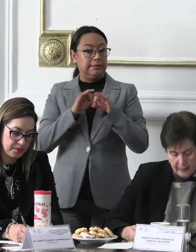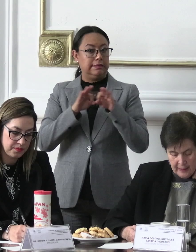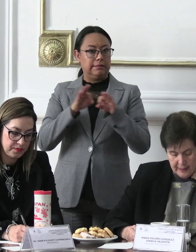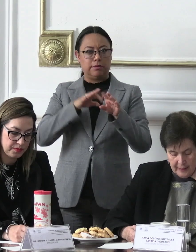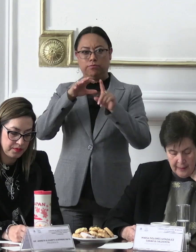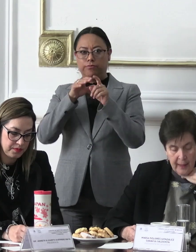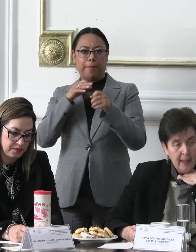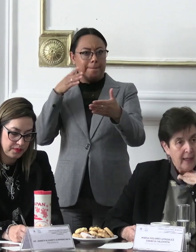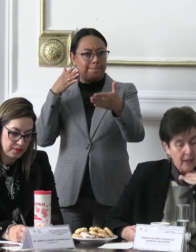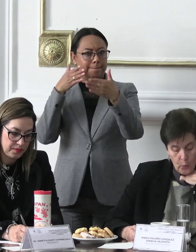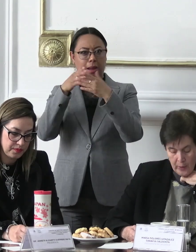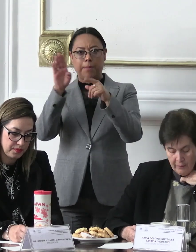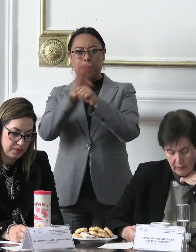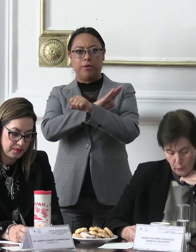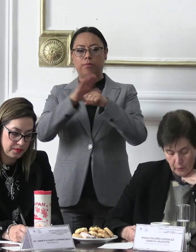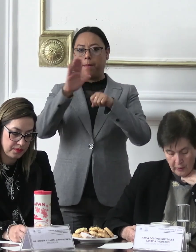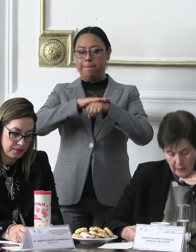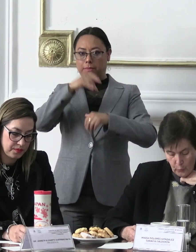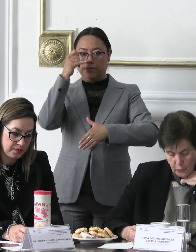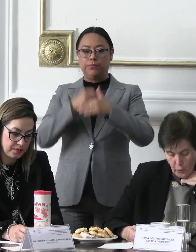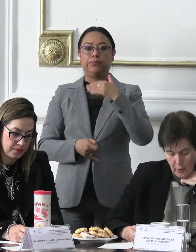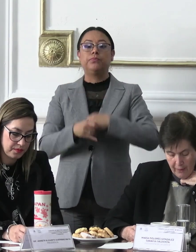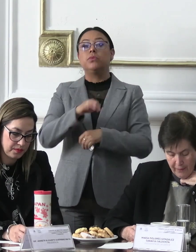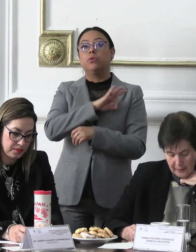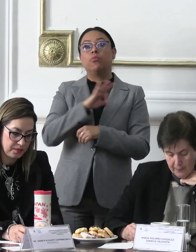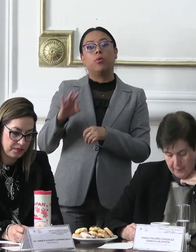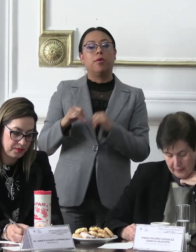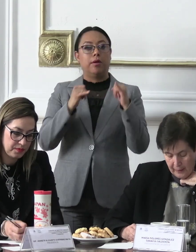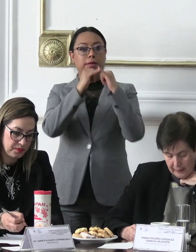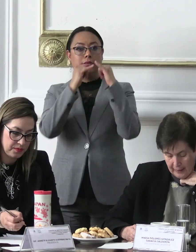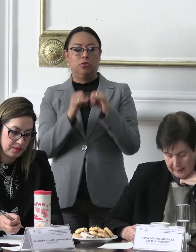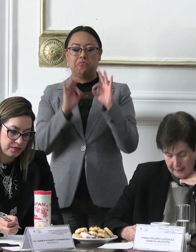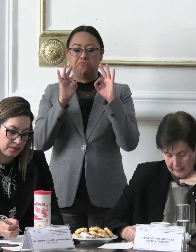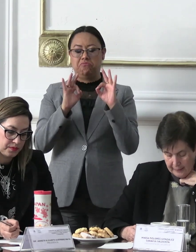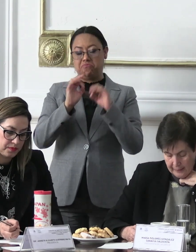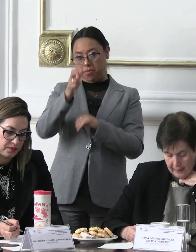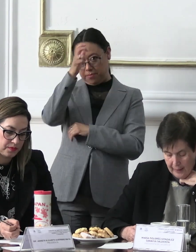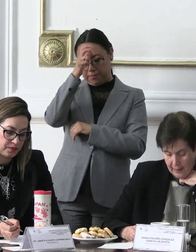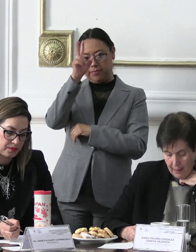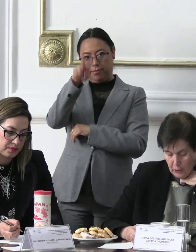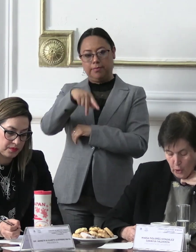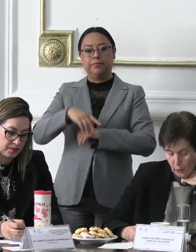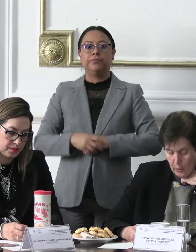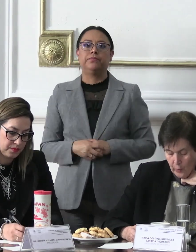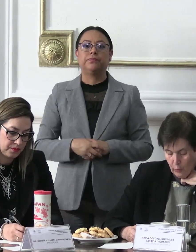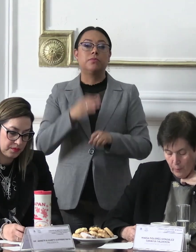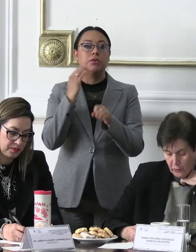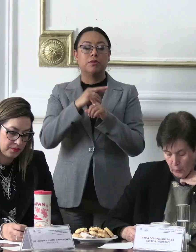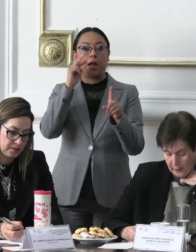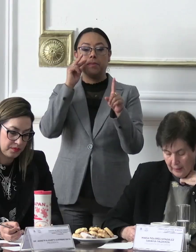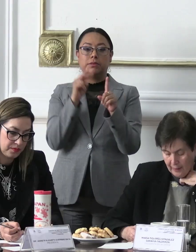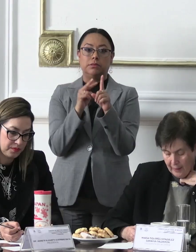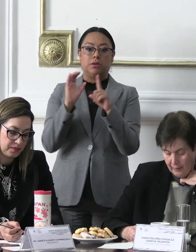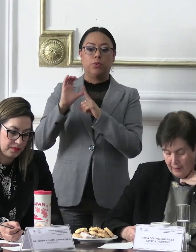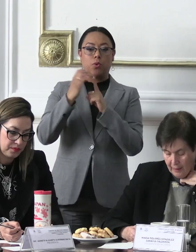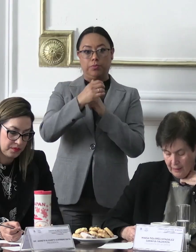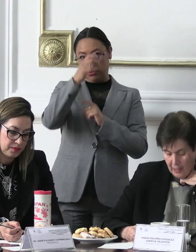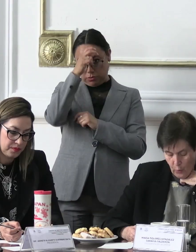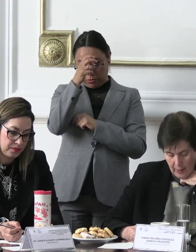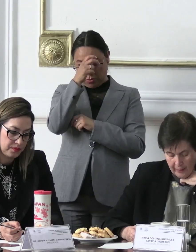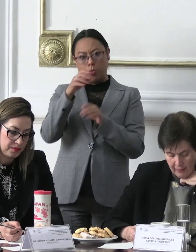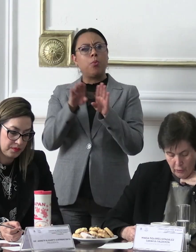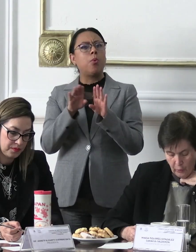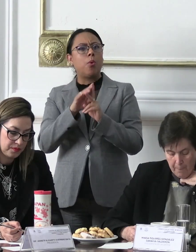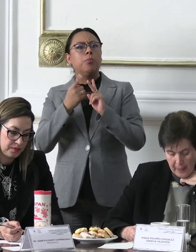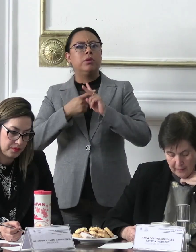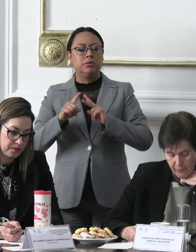y convertirse en una institución efectivamente inteligente. La visión de una comisión inteligente inicia